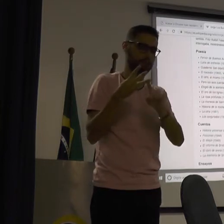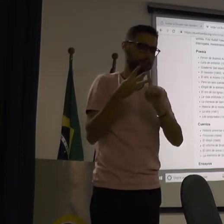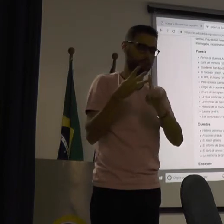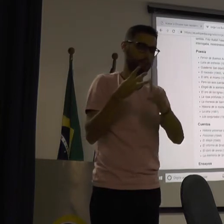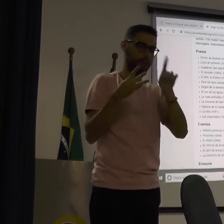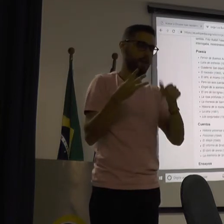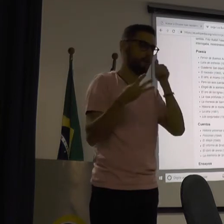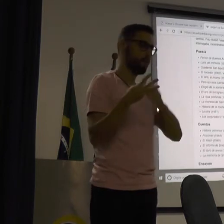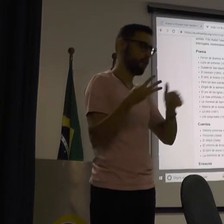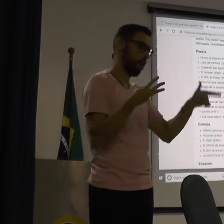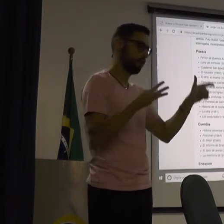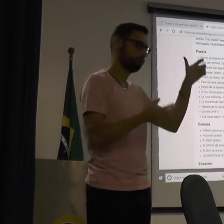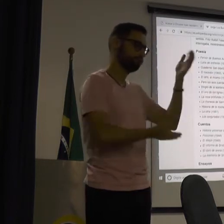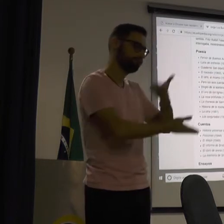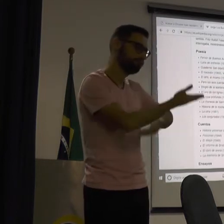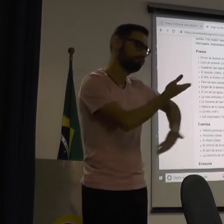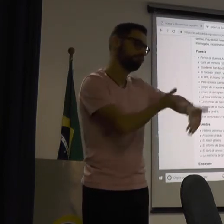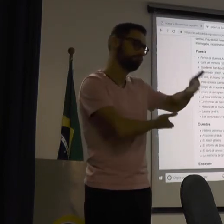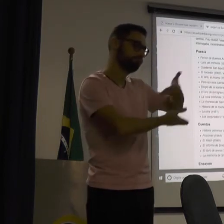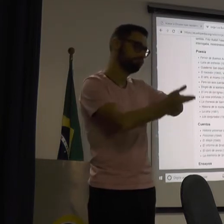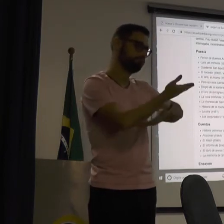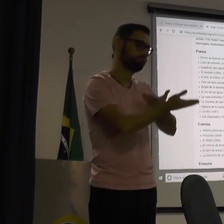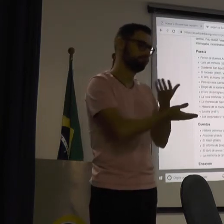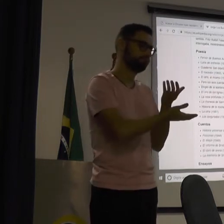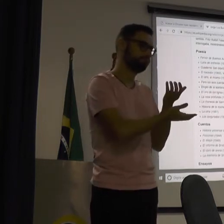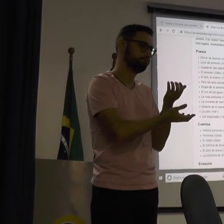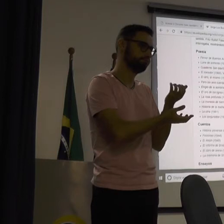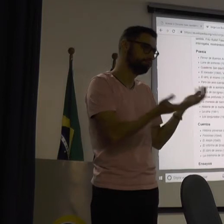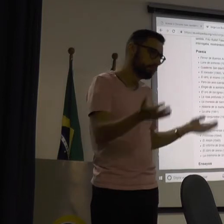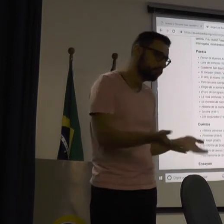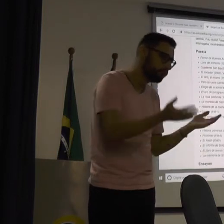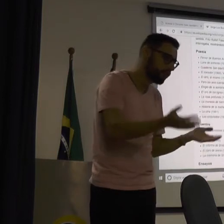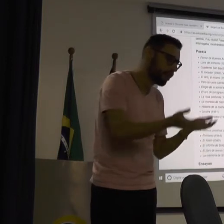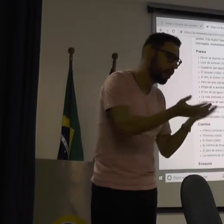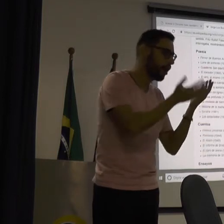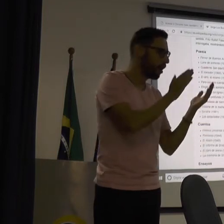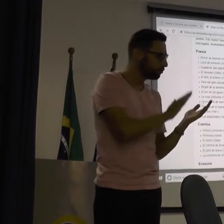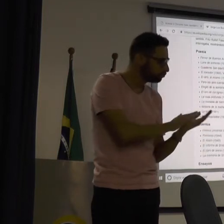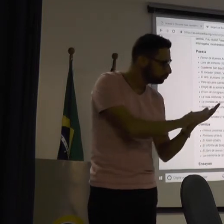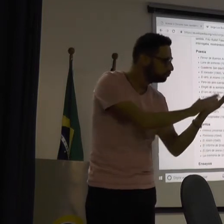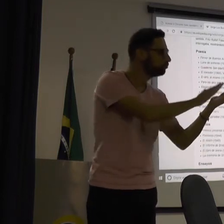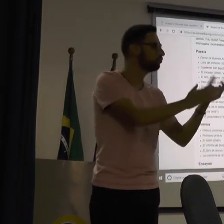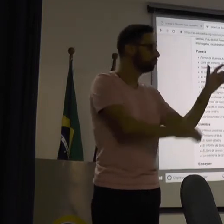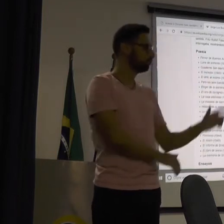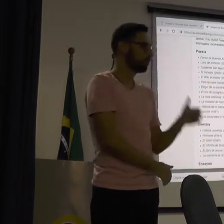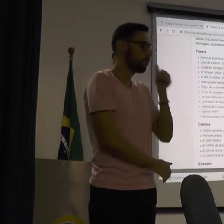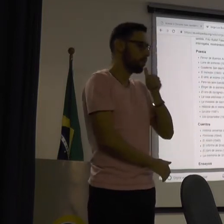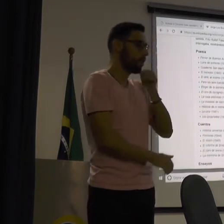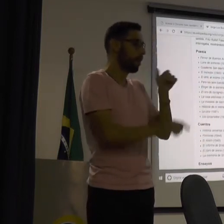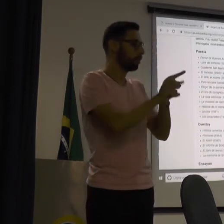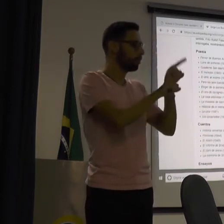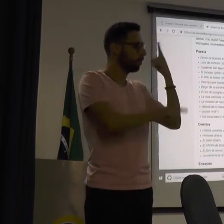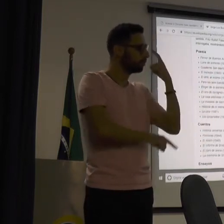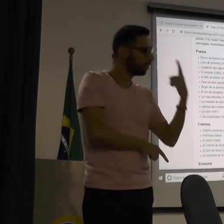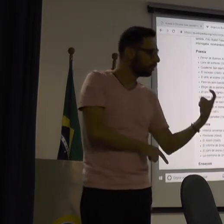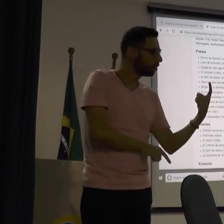das mulheres, e não simplesmente estou falando elogio no melhor sentido, né? É assim, o interesse